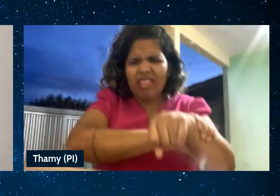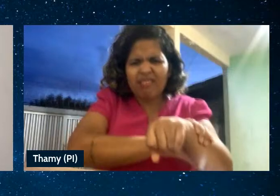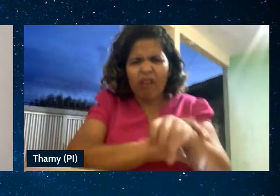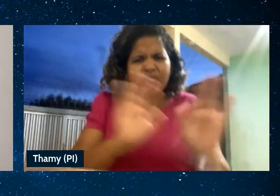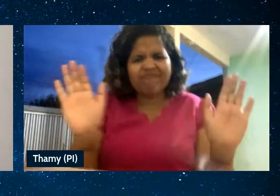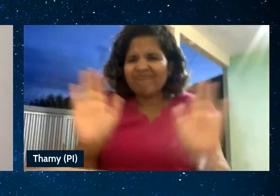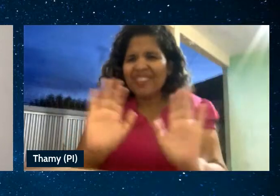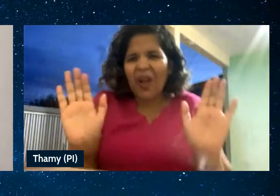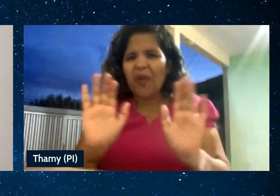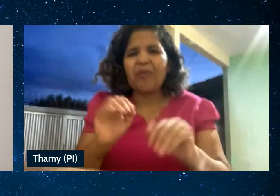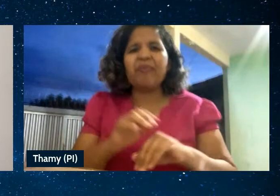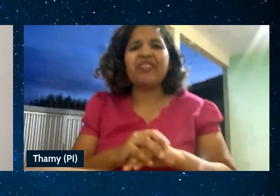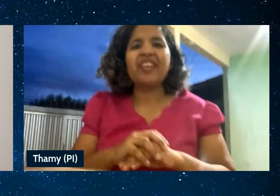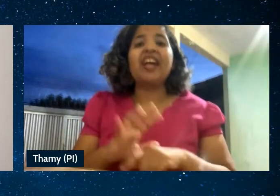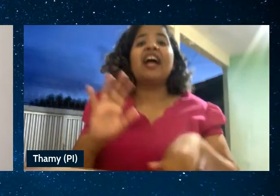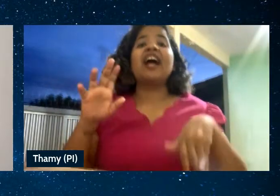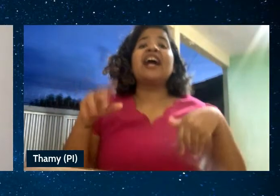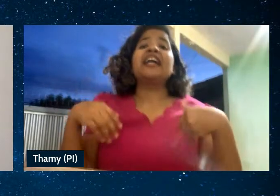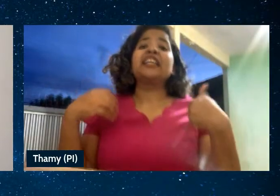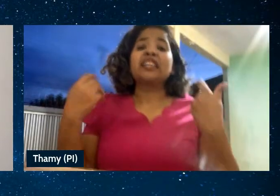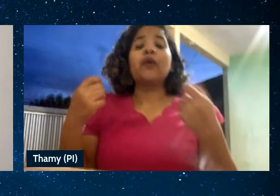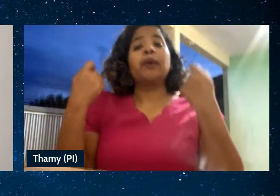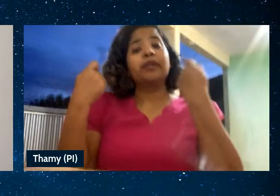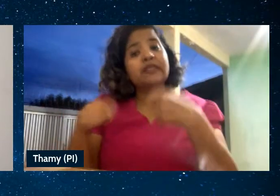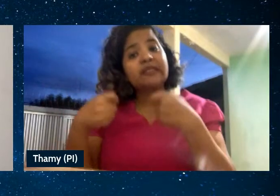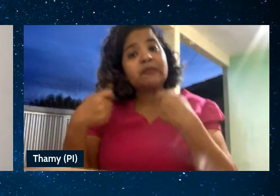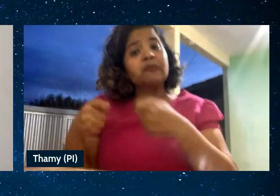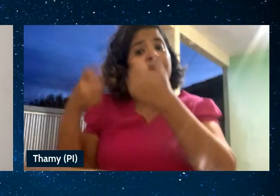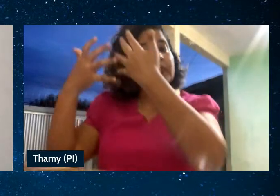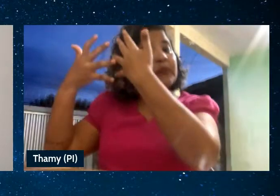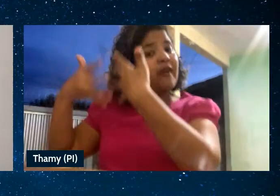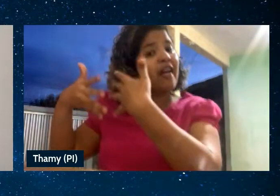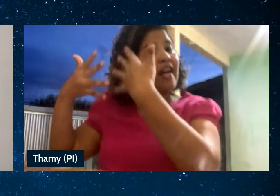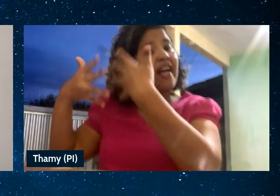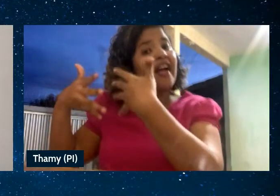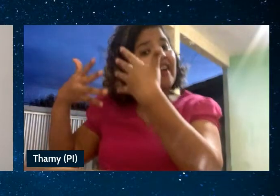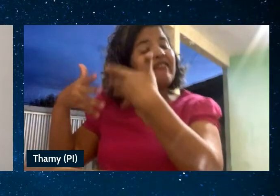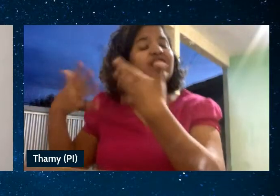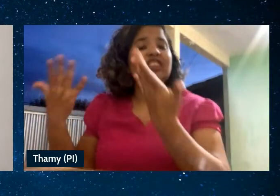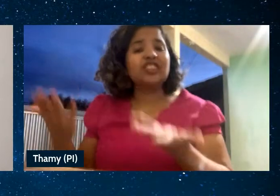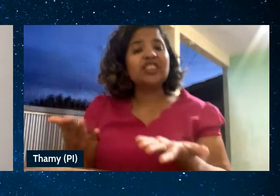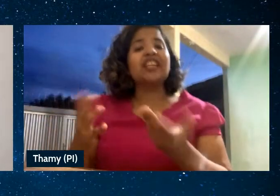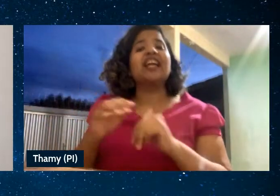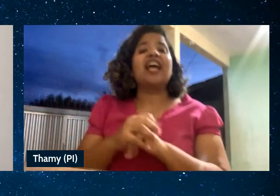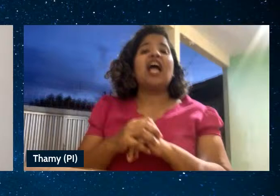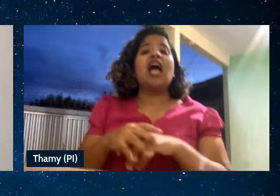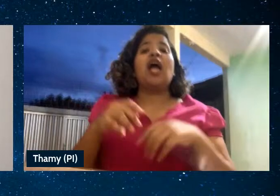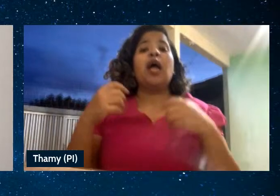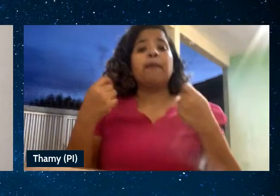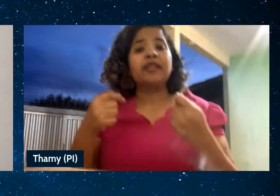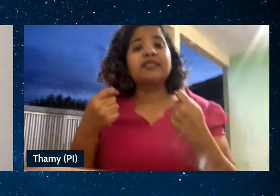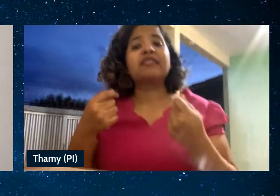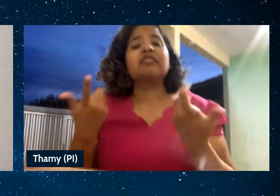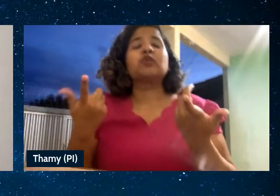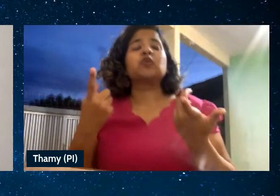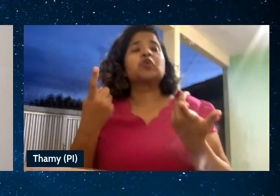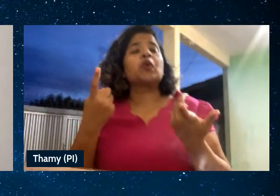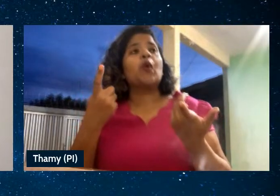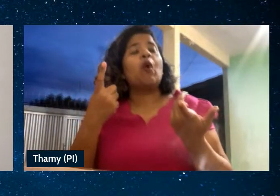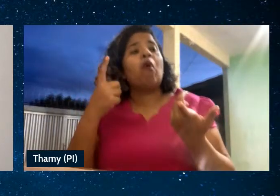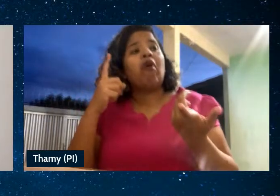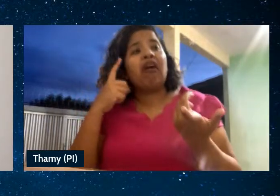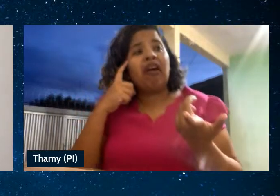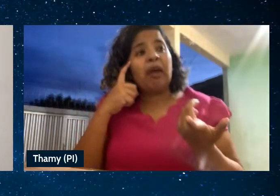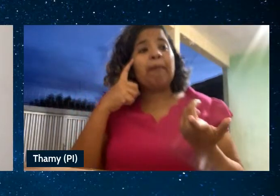com Tais reflexões que vão levar a pessoa ao desânimo né à